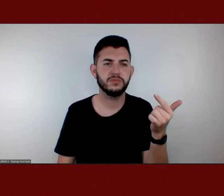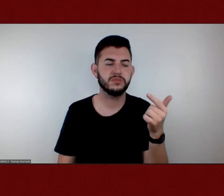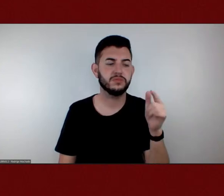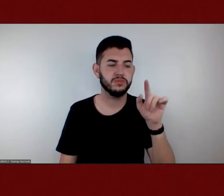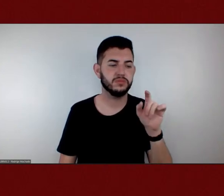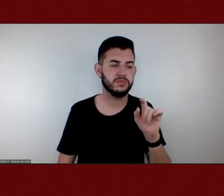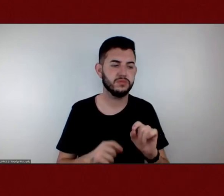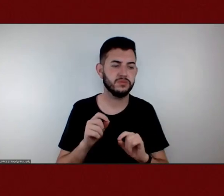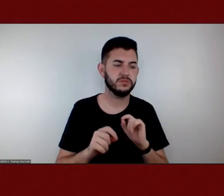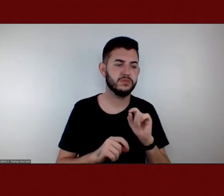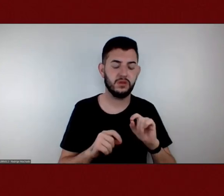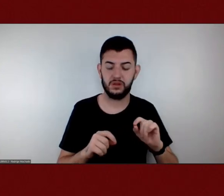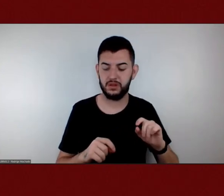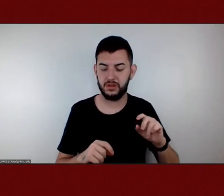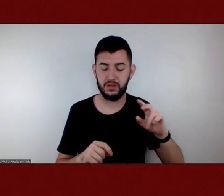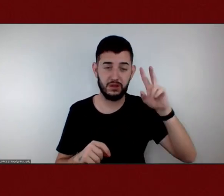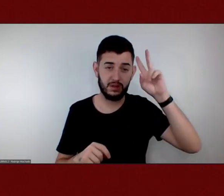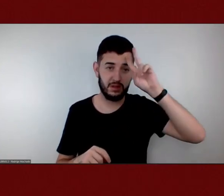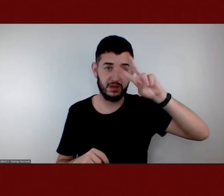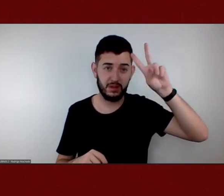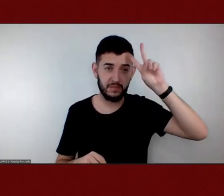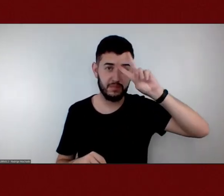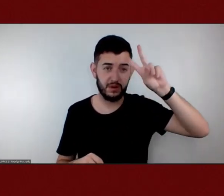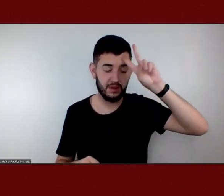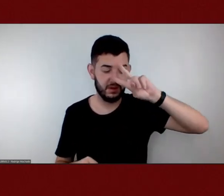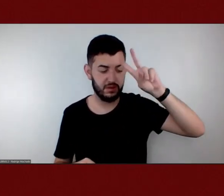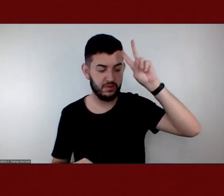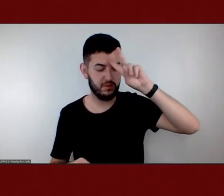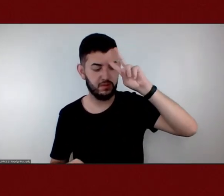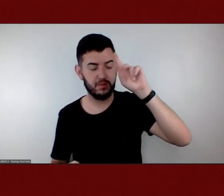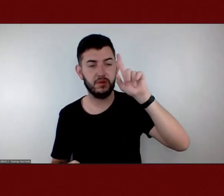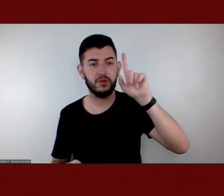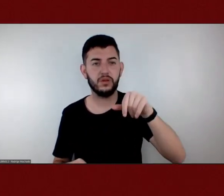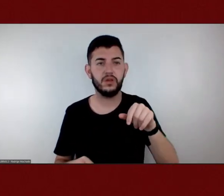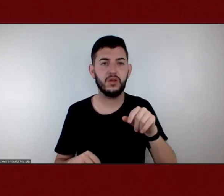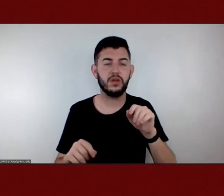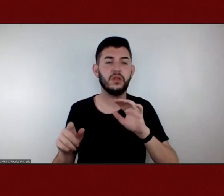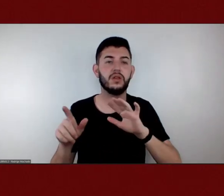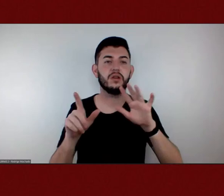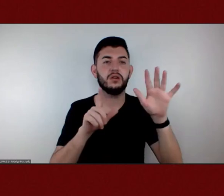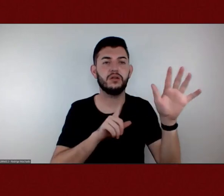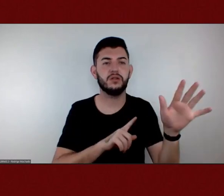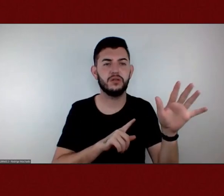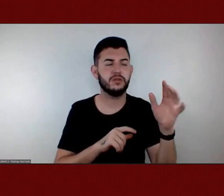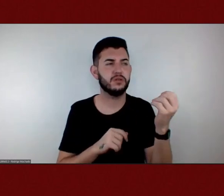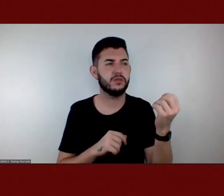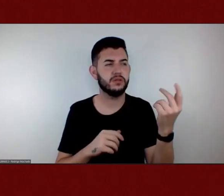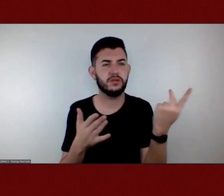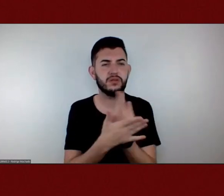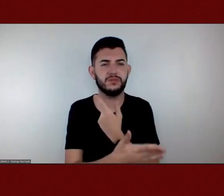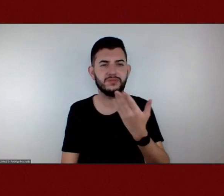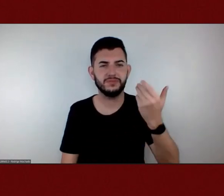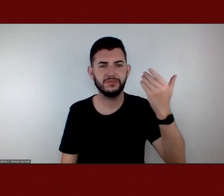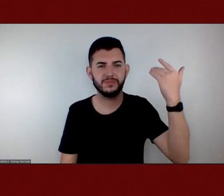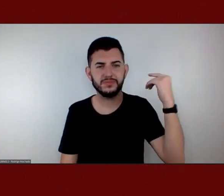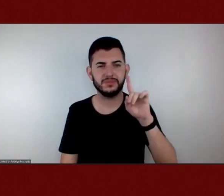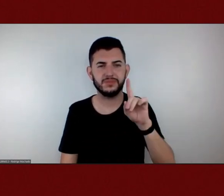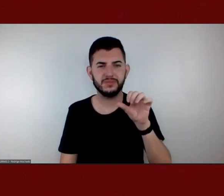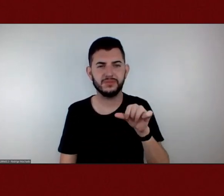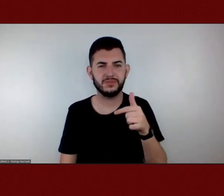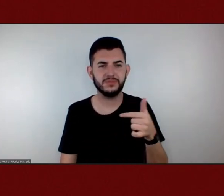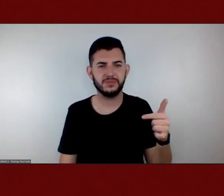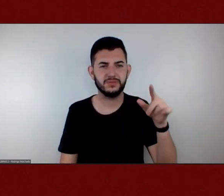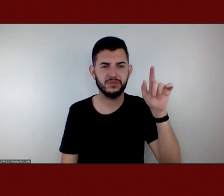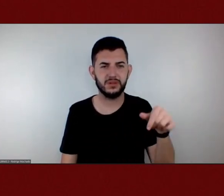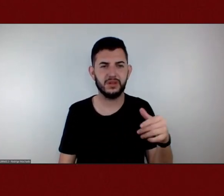apenas lembrando o que foi essa semana lá em 1922, começo do século